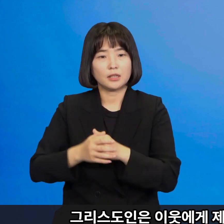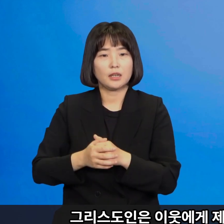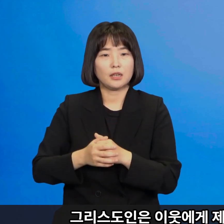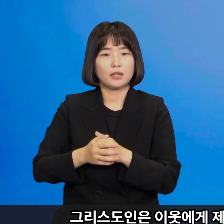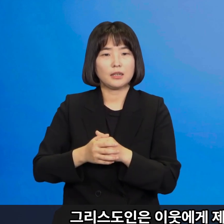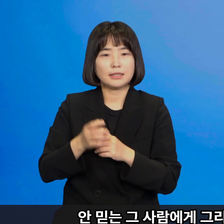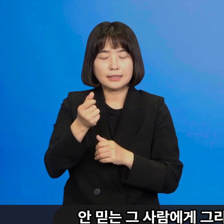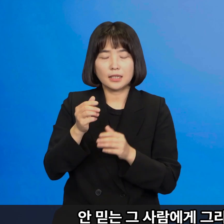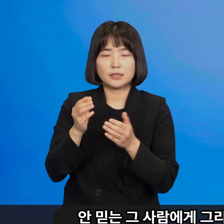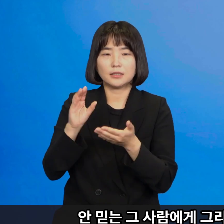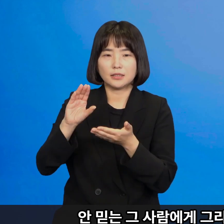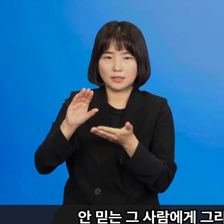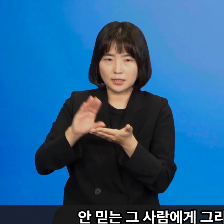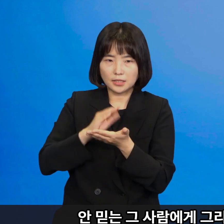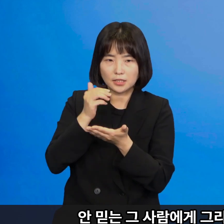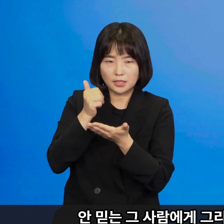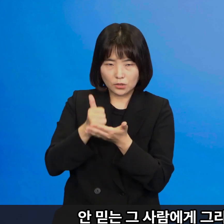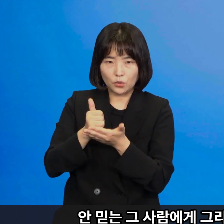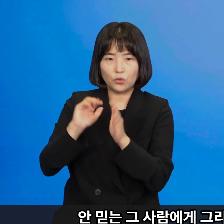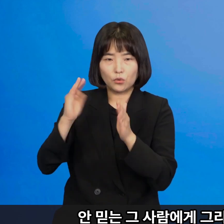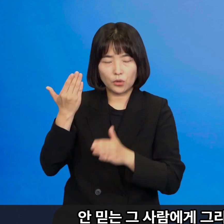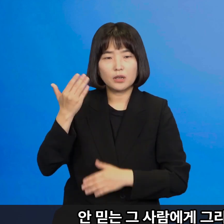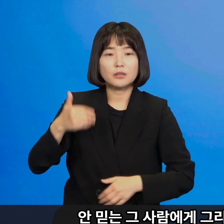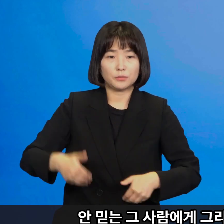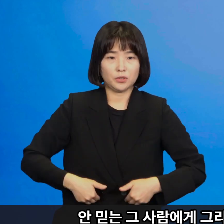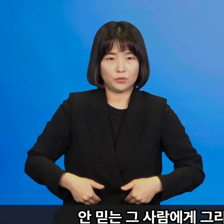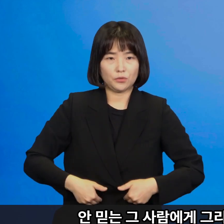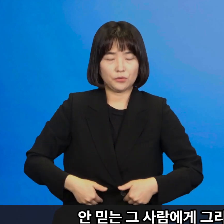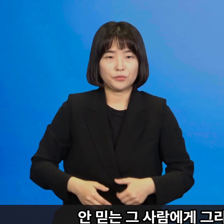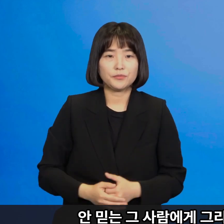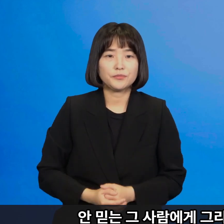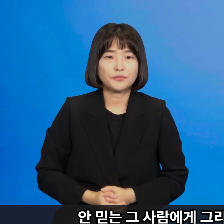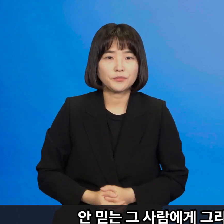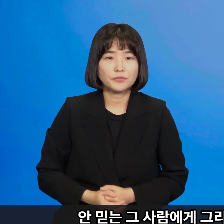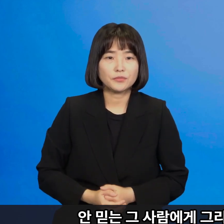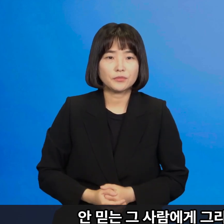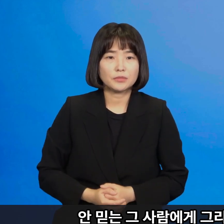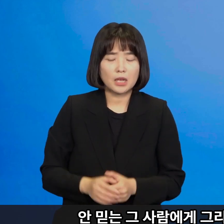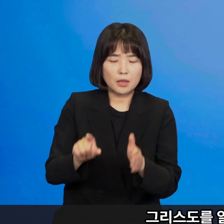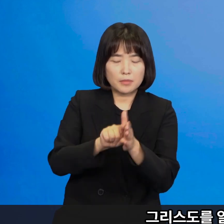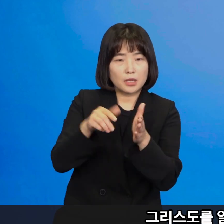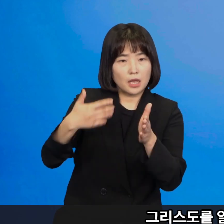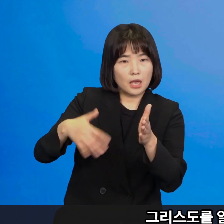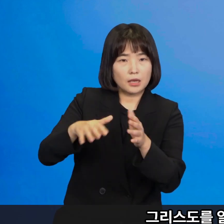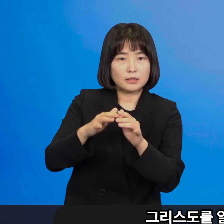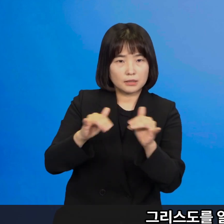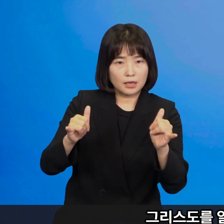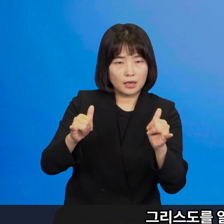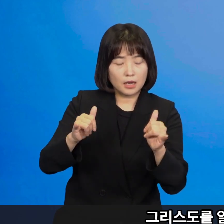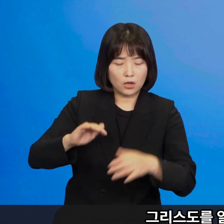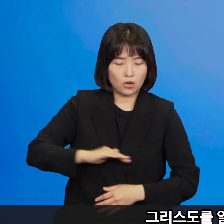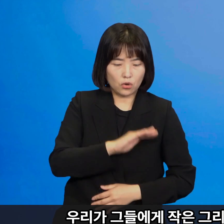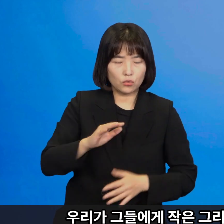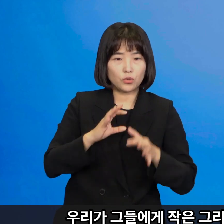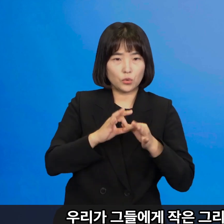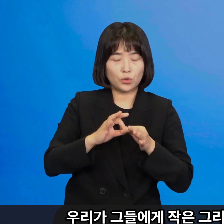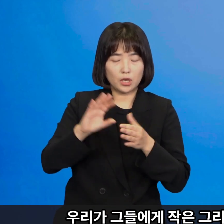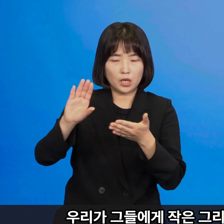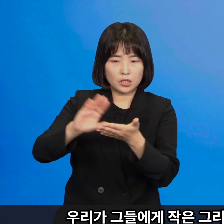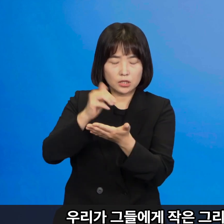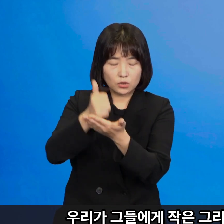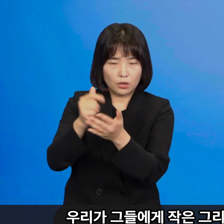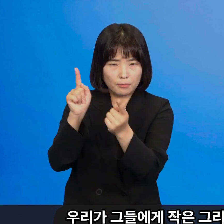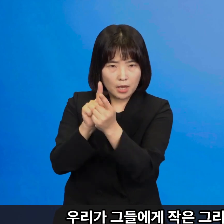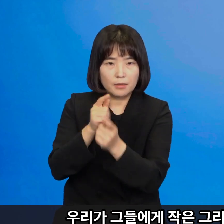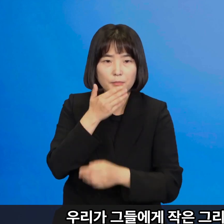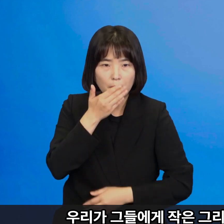한다. 안 믿는 그 사람에게 그리스도는 바로 우리를 통해서 그리스도를 알게 되기 때문에 우리가